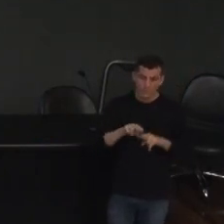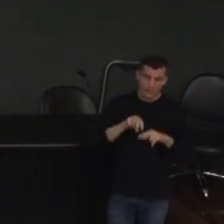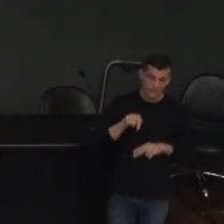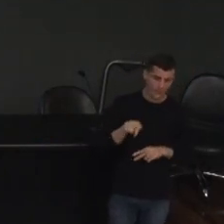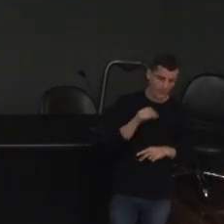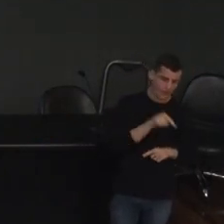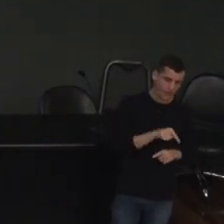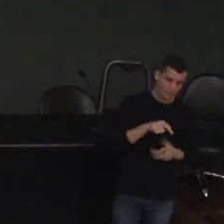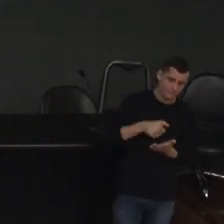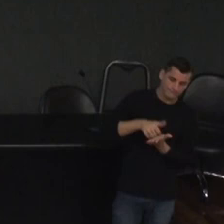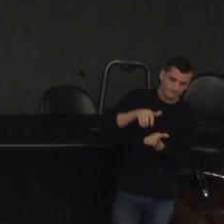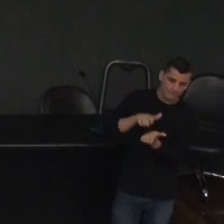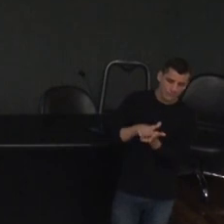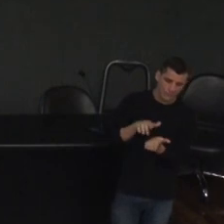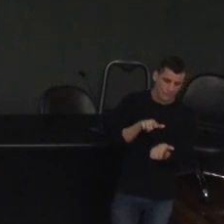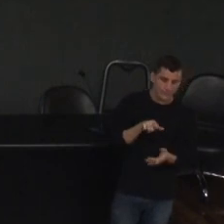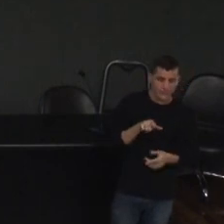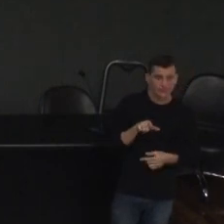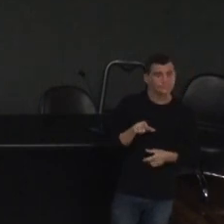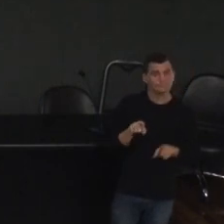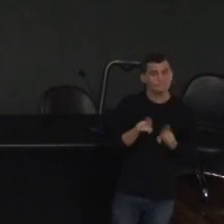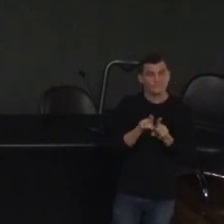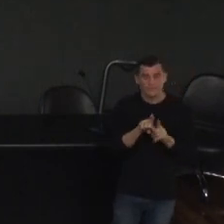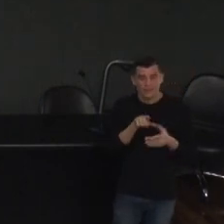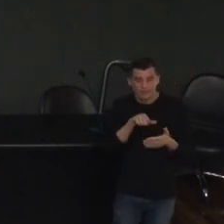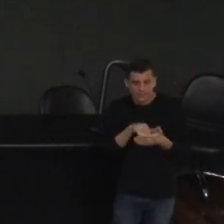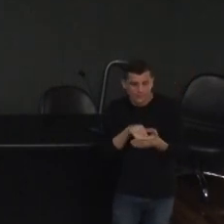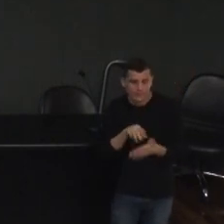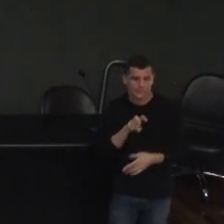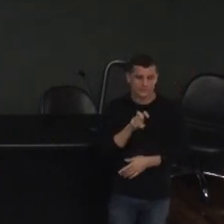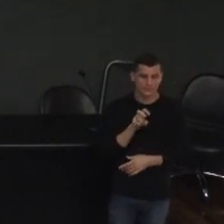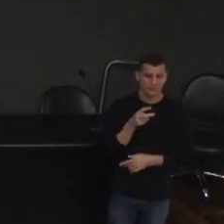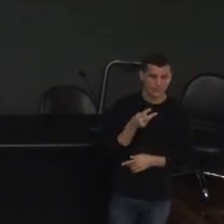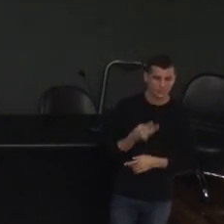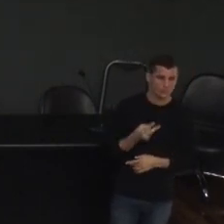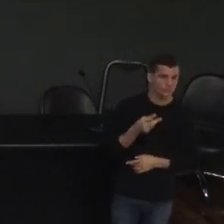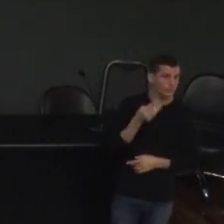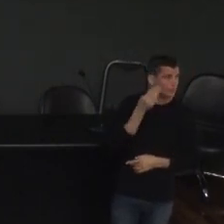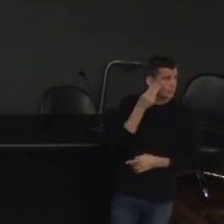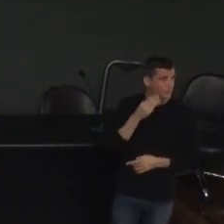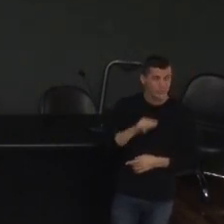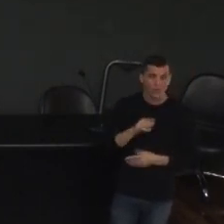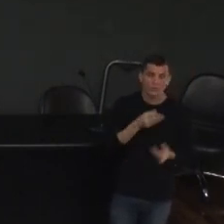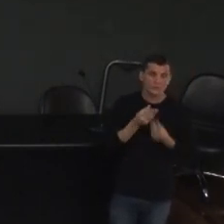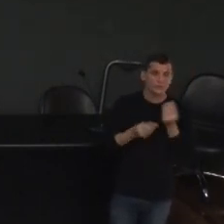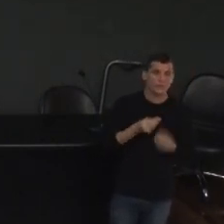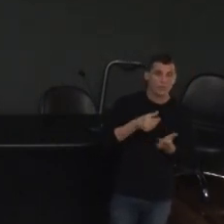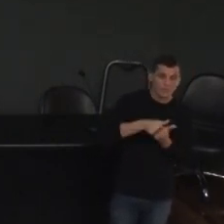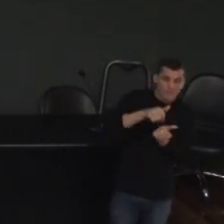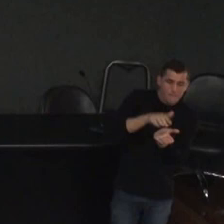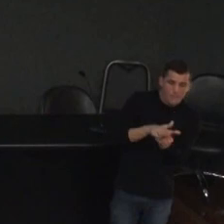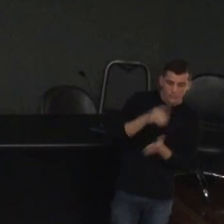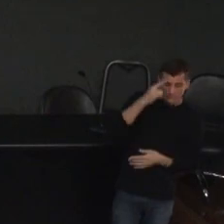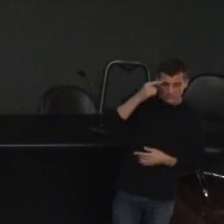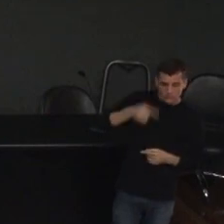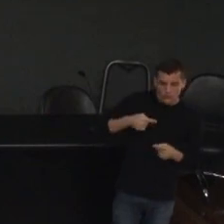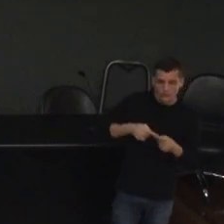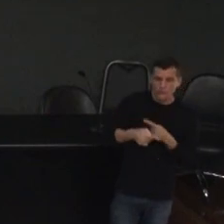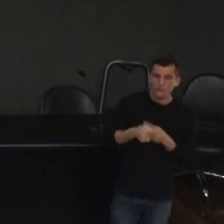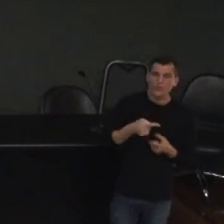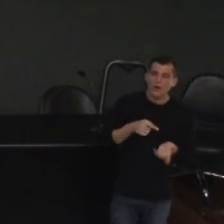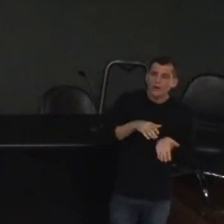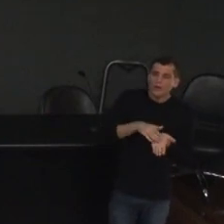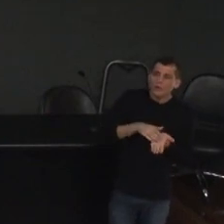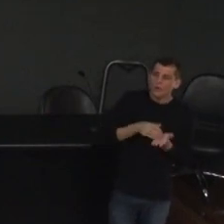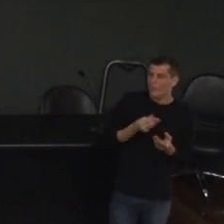nem o limite desta aplicação de 50 milhões de reais para multa diária ser cobrada Então porque não se aplica a multa Então quais são